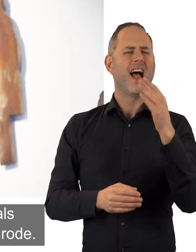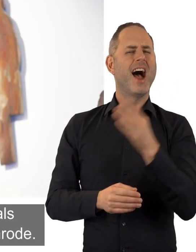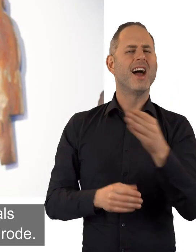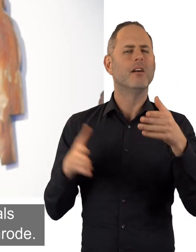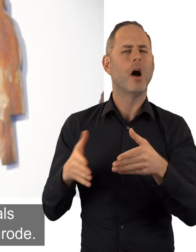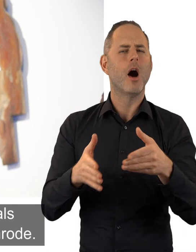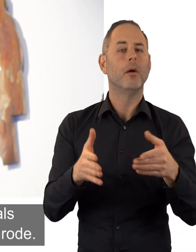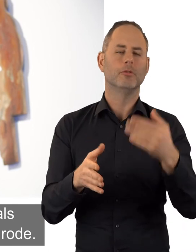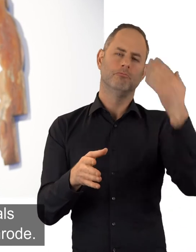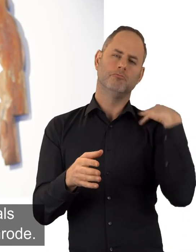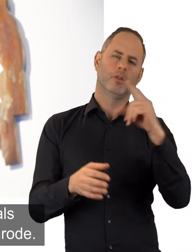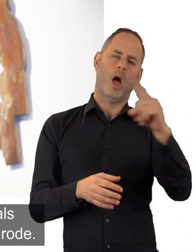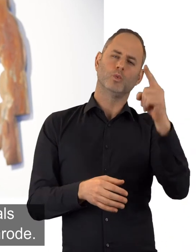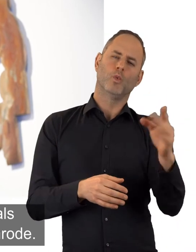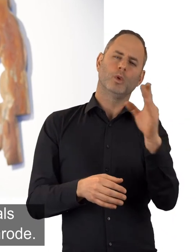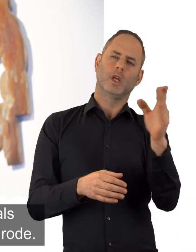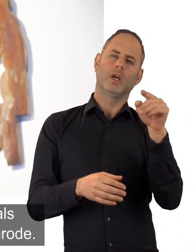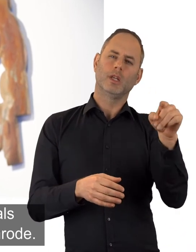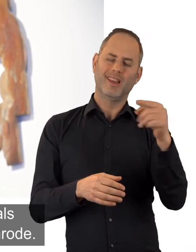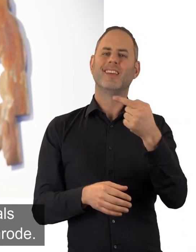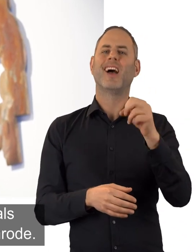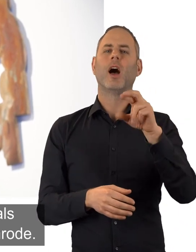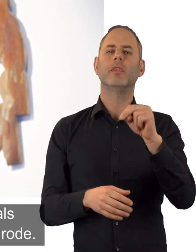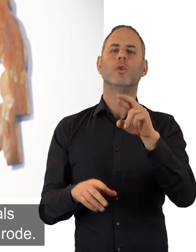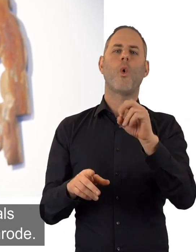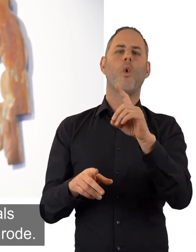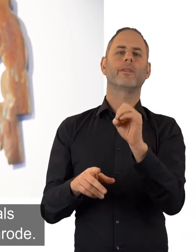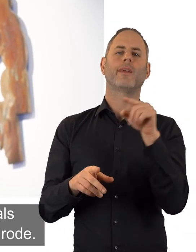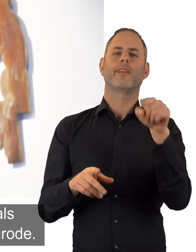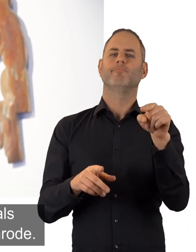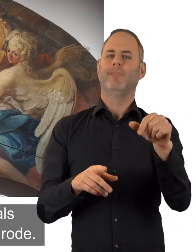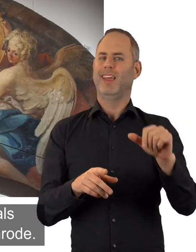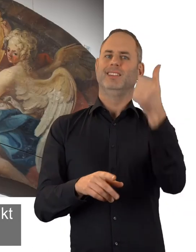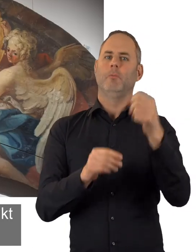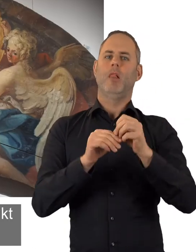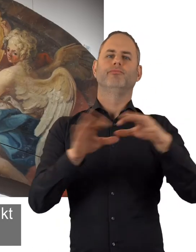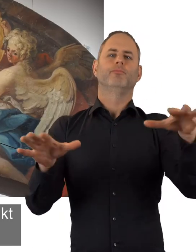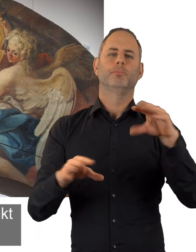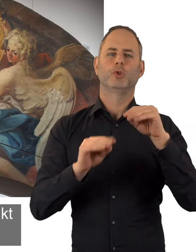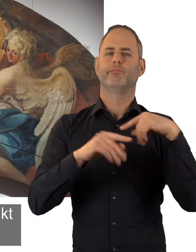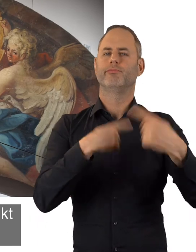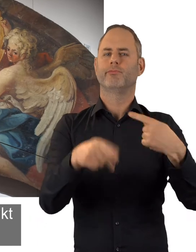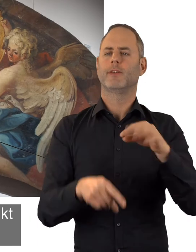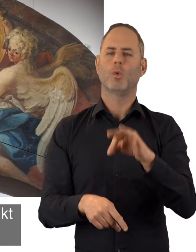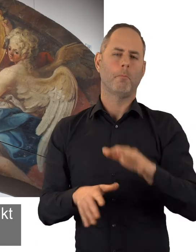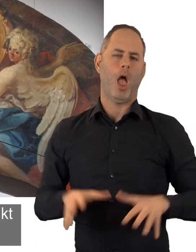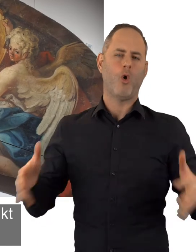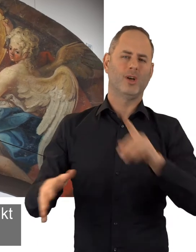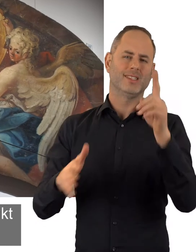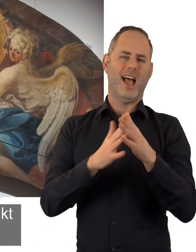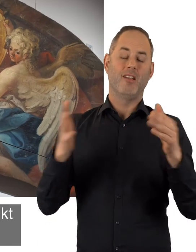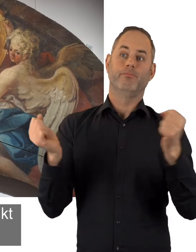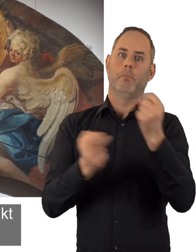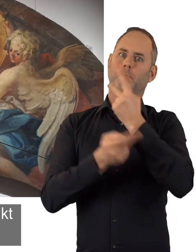sind erstmals genannt im Jahr 1100 in Gernrode. Sie fanden ihren Höhepunkt